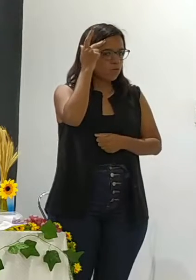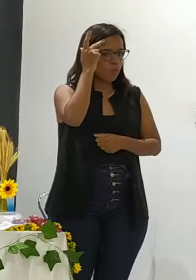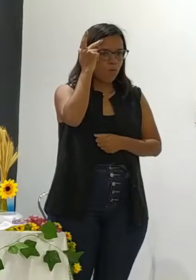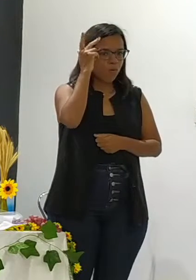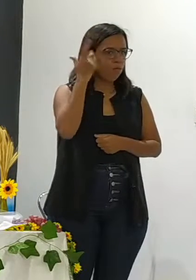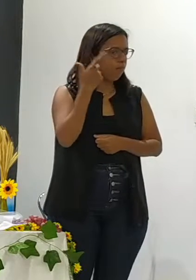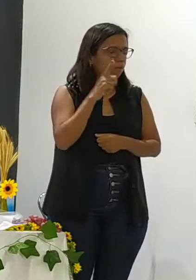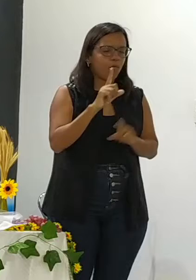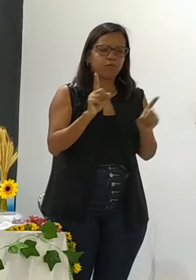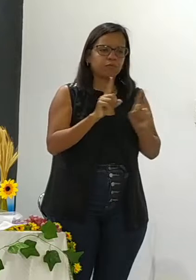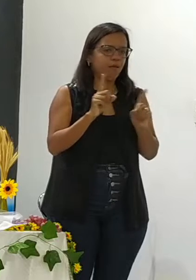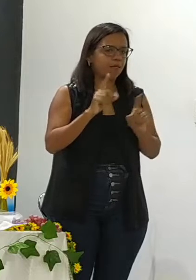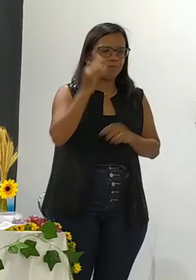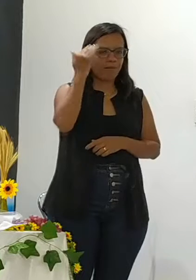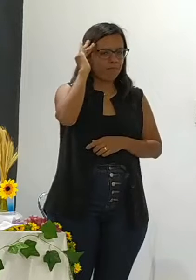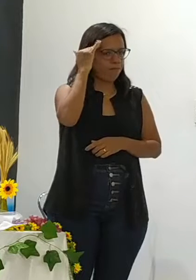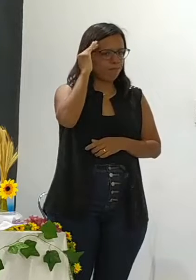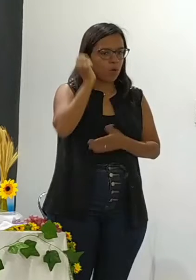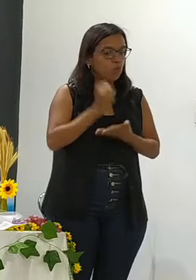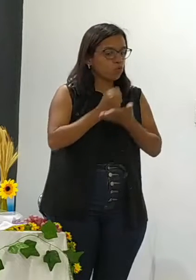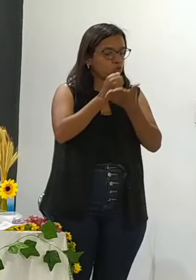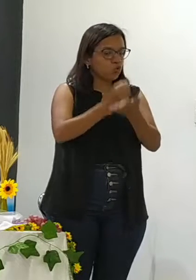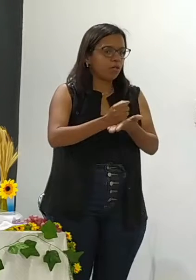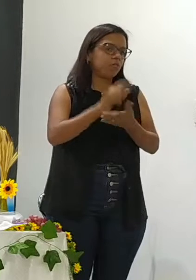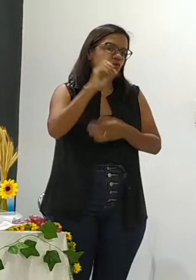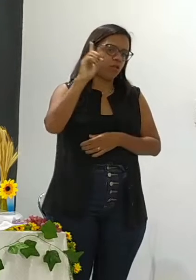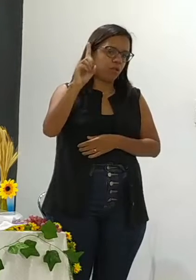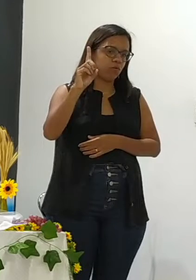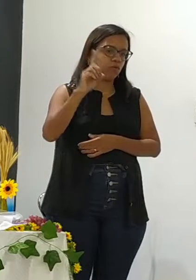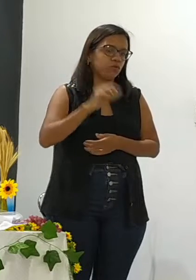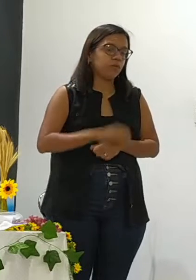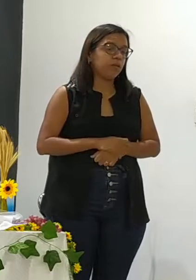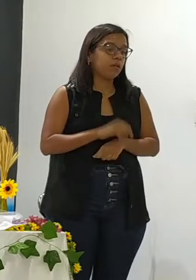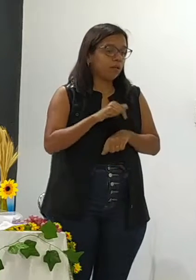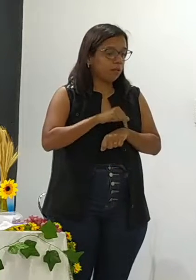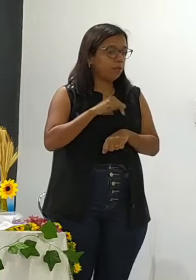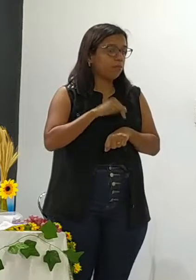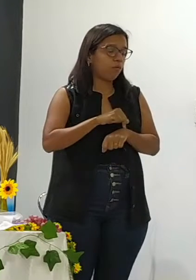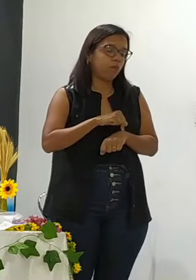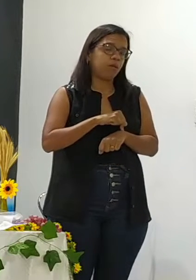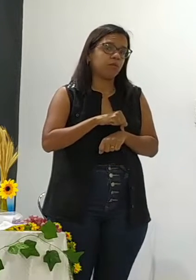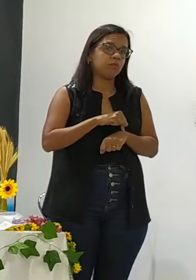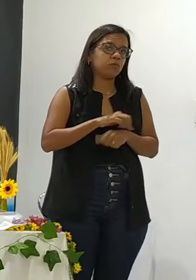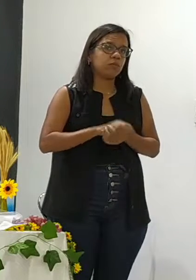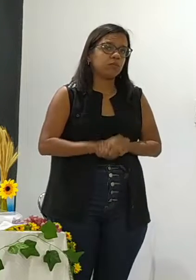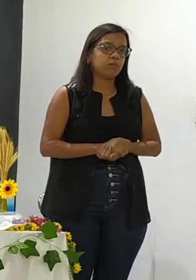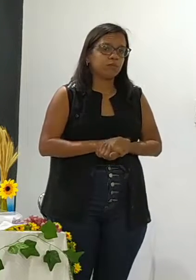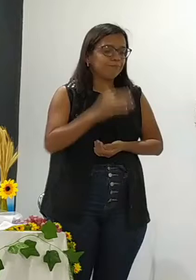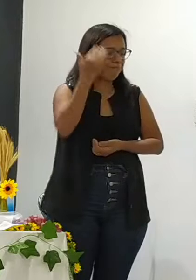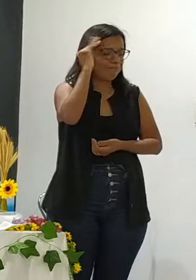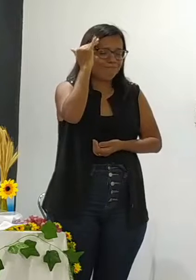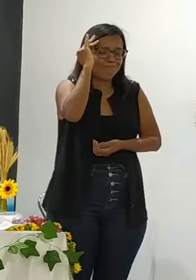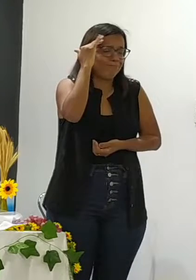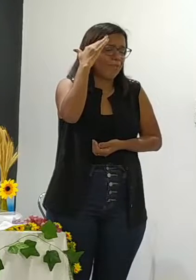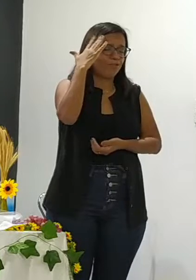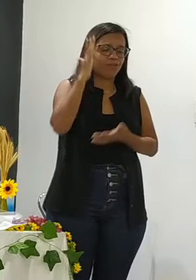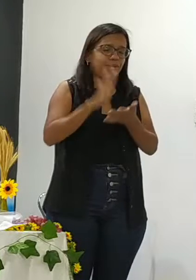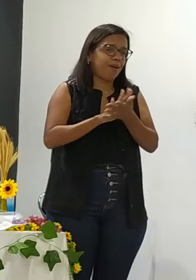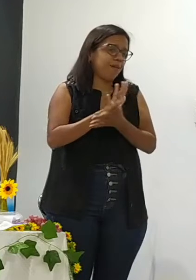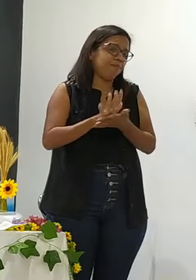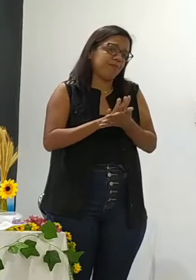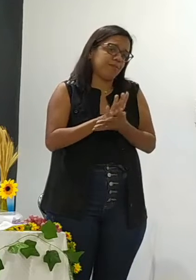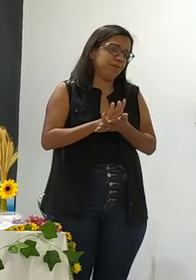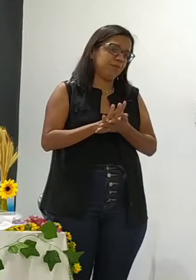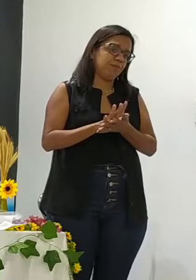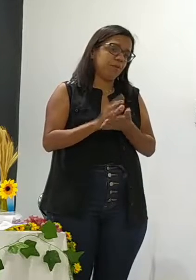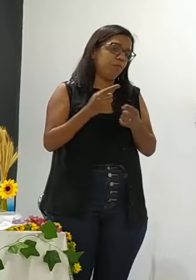entender, né? A provisão de Deus. E naquele momento eu jamais iria entender o que